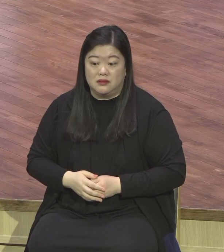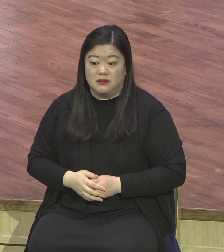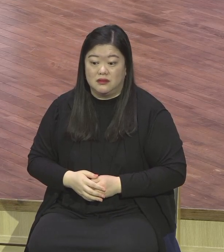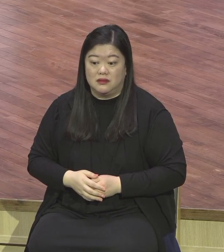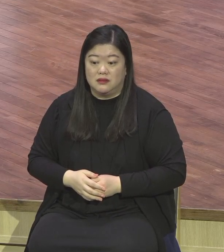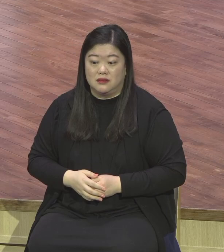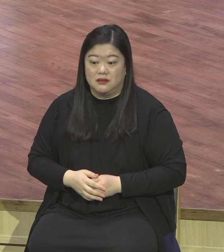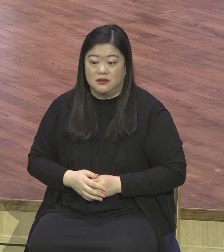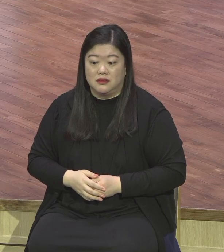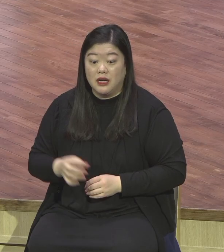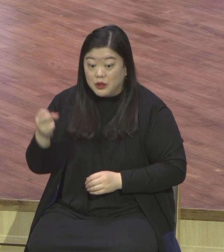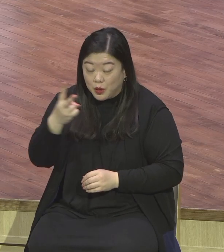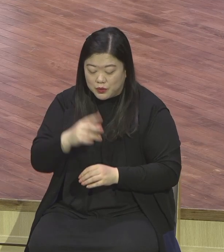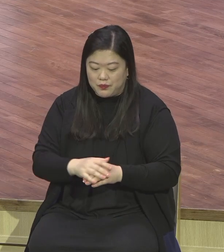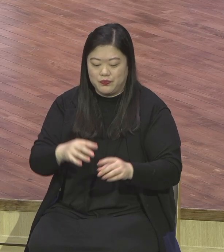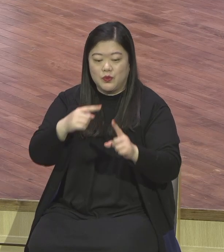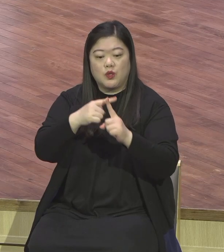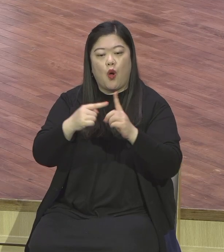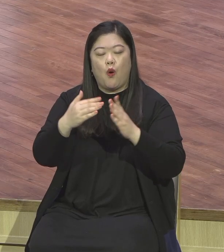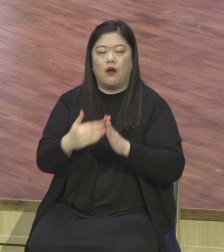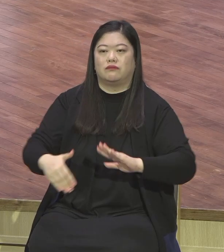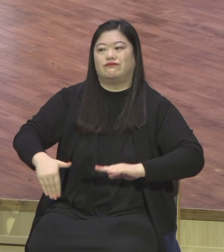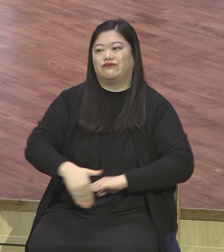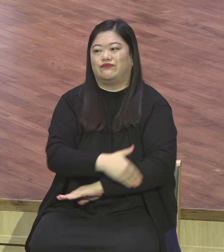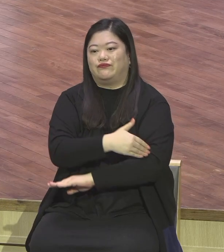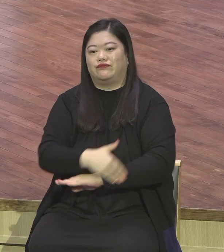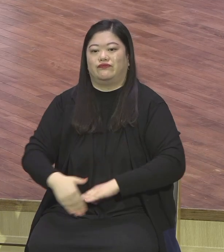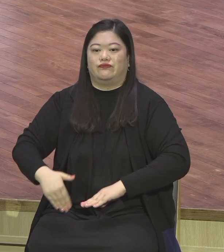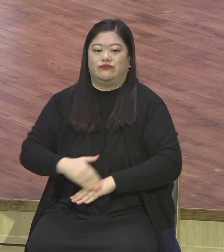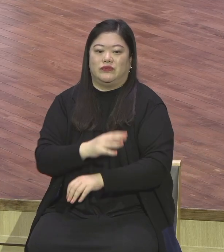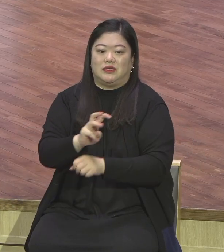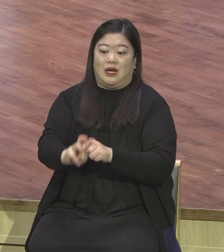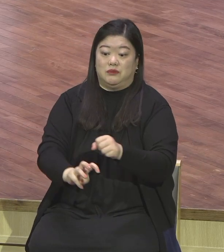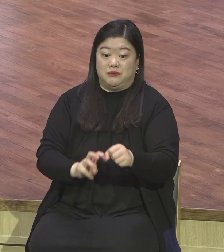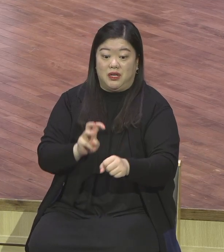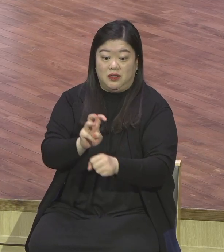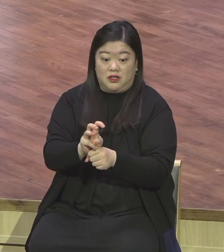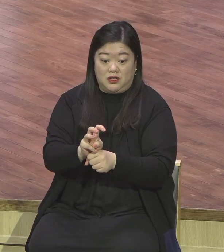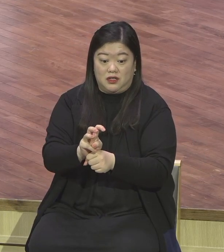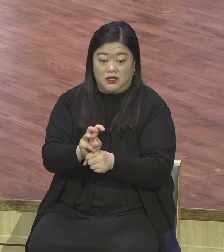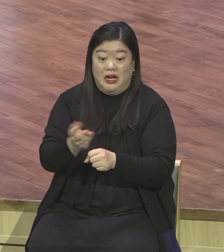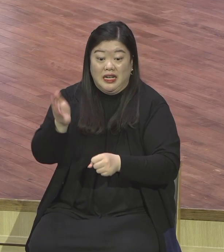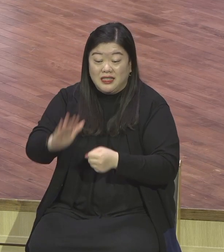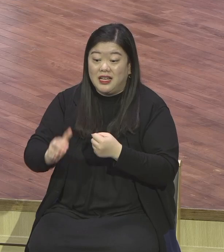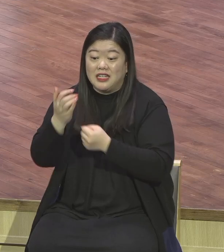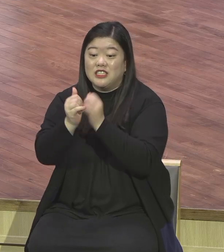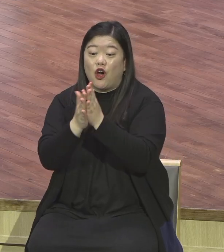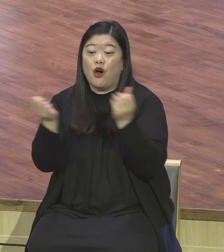말씀 아는 게 하나도 없어요 웬일입니까 이게 거의 다 그래 거의 다